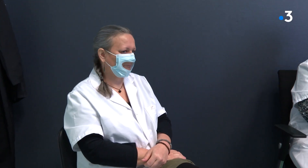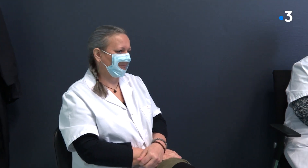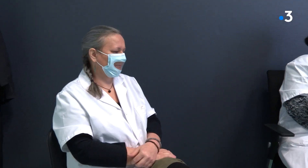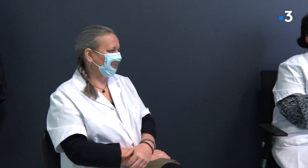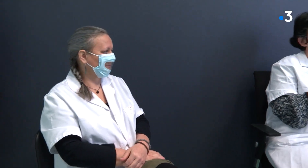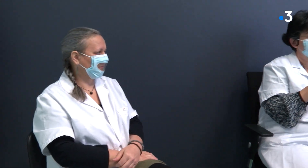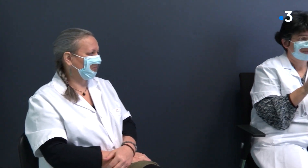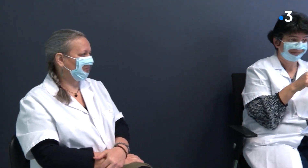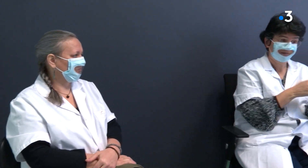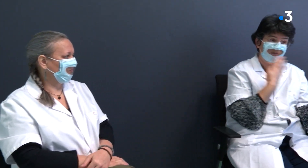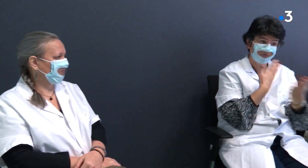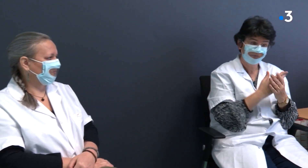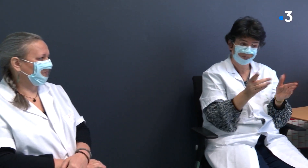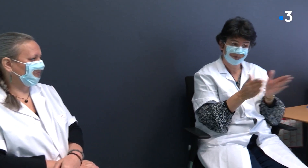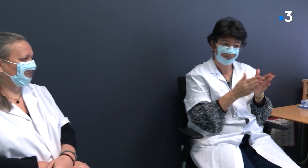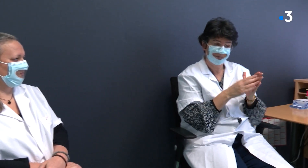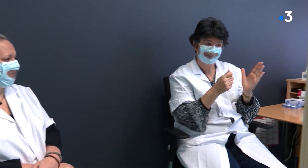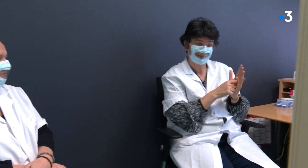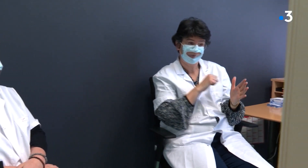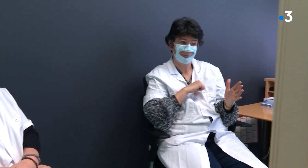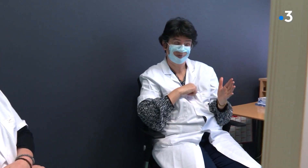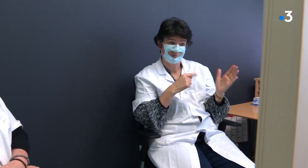L'an passé, le CMP Signes de Poitiers a reçu 130